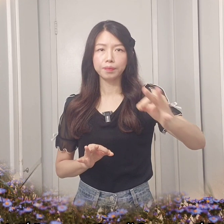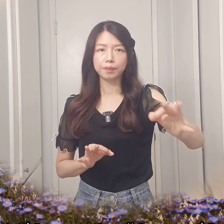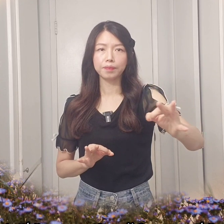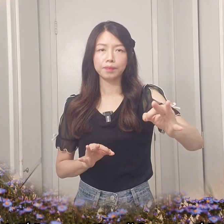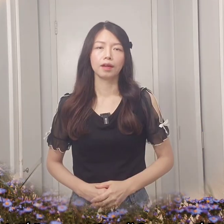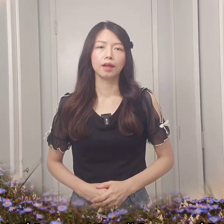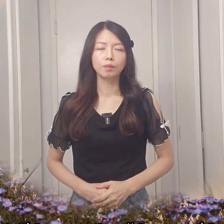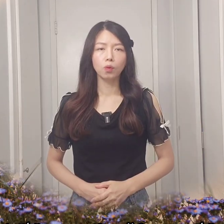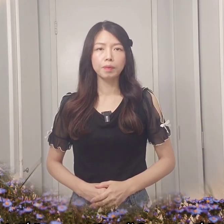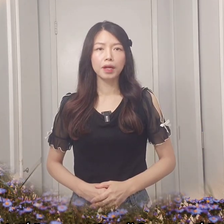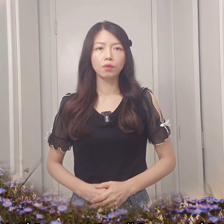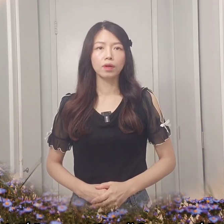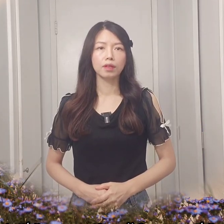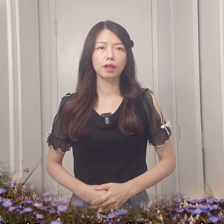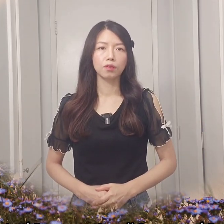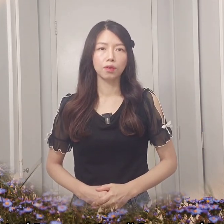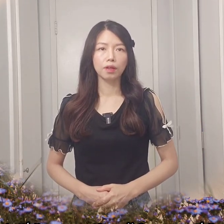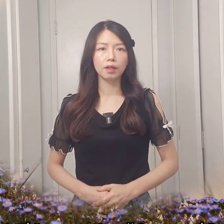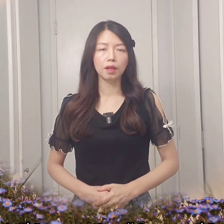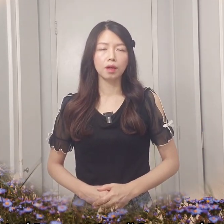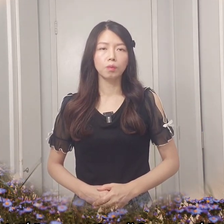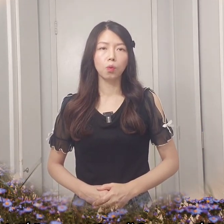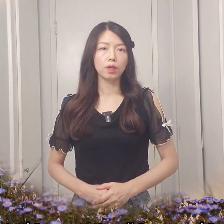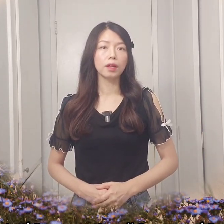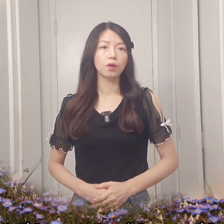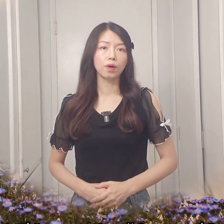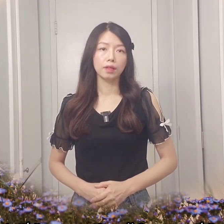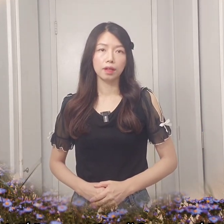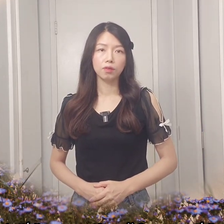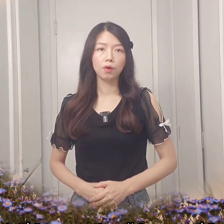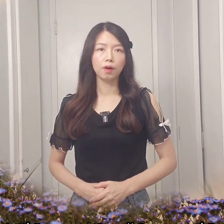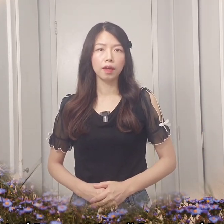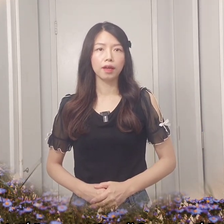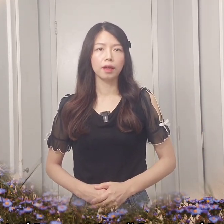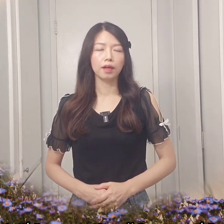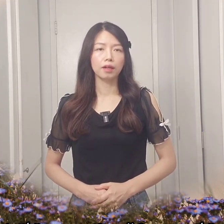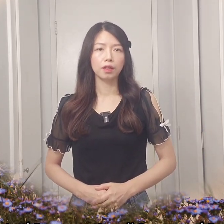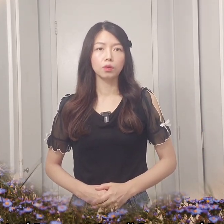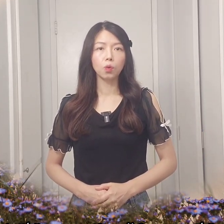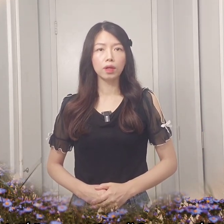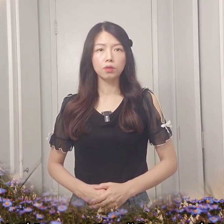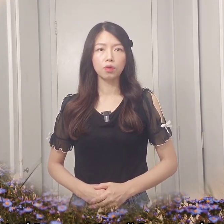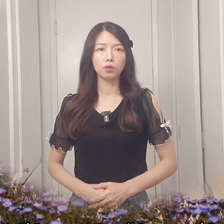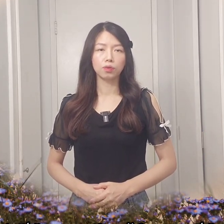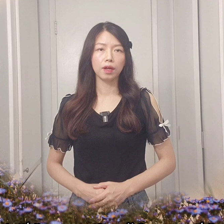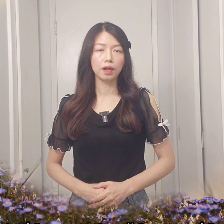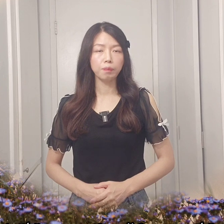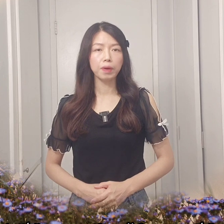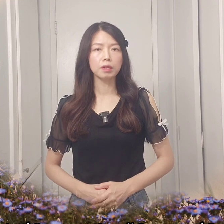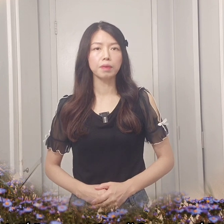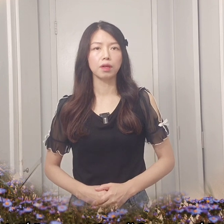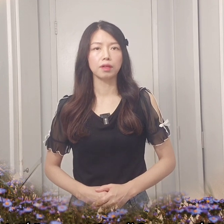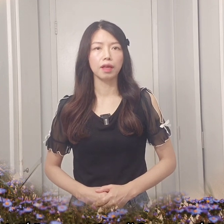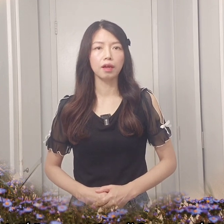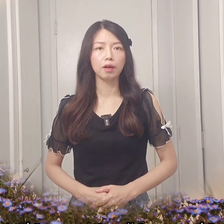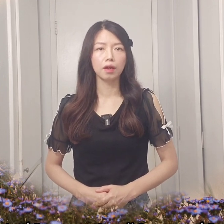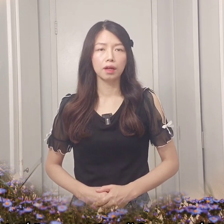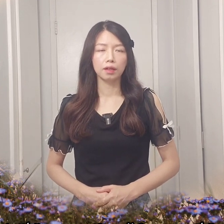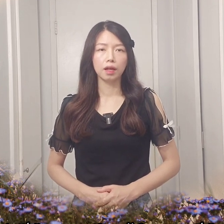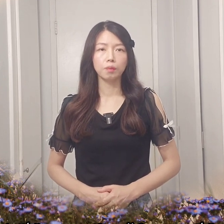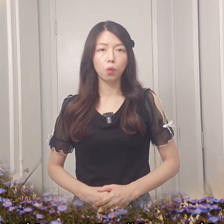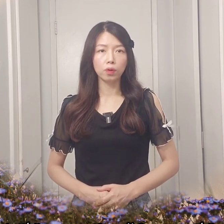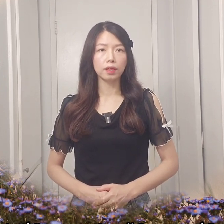영원히 복음이라고 한 뜻의 수어는 복이라고 한 뜻의 수어에 그리고 소리 수어 2개를 합하시면